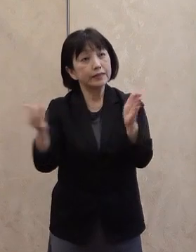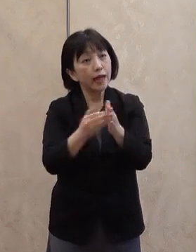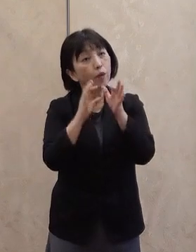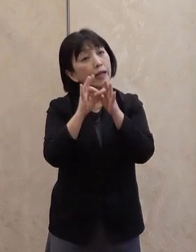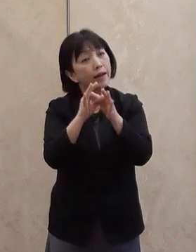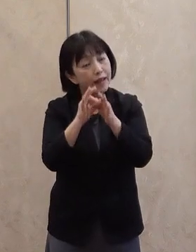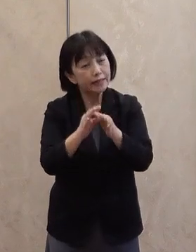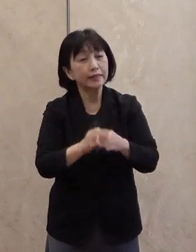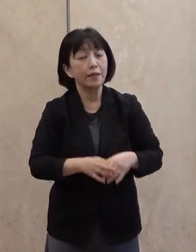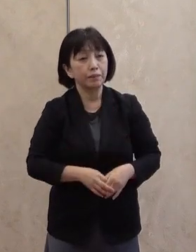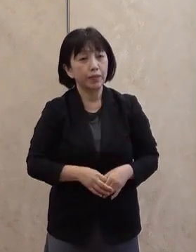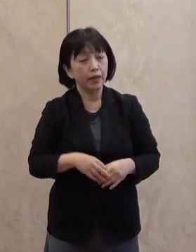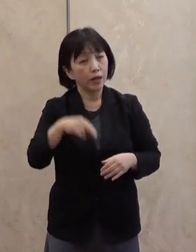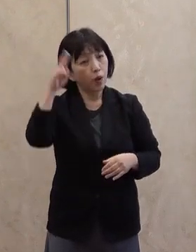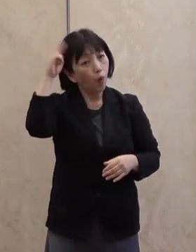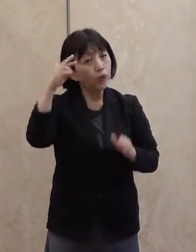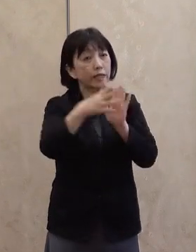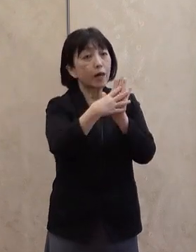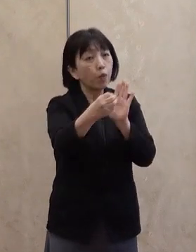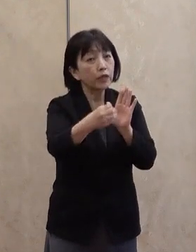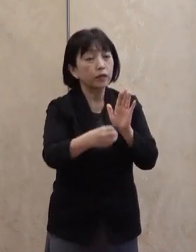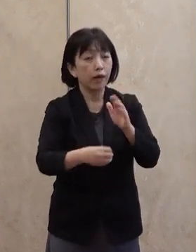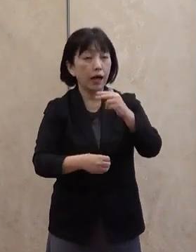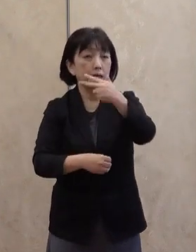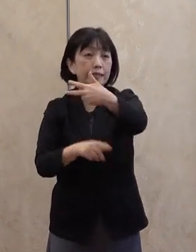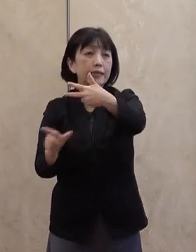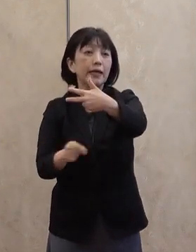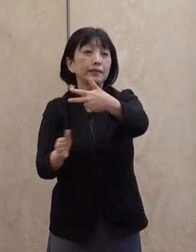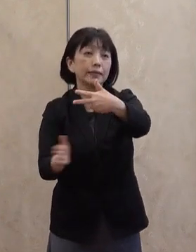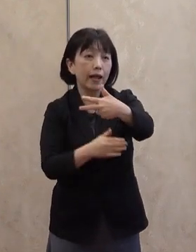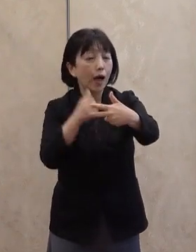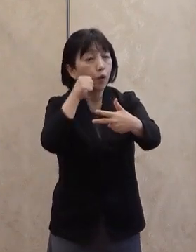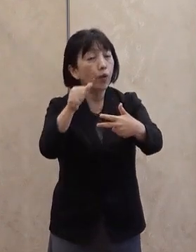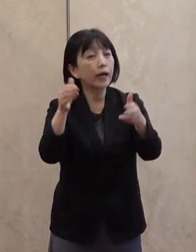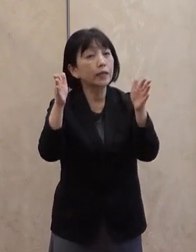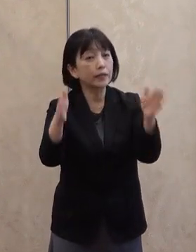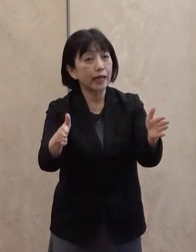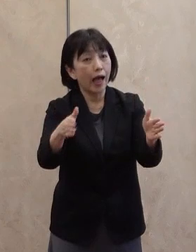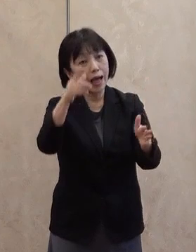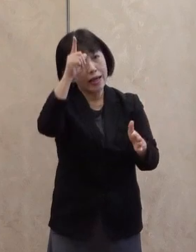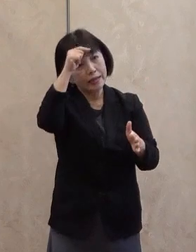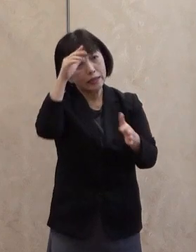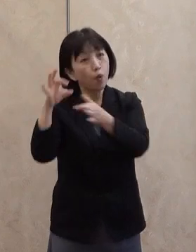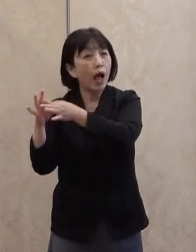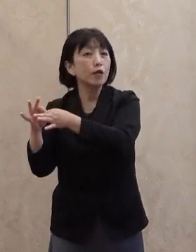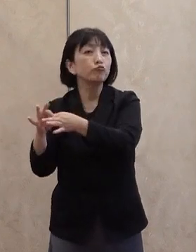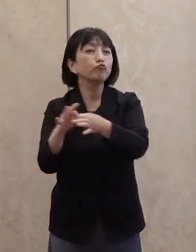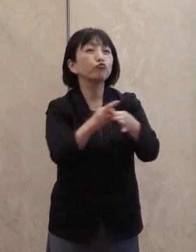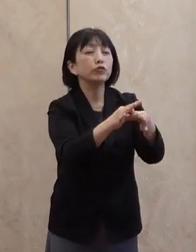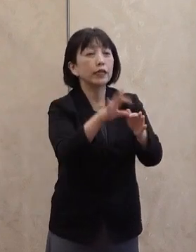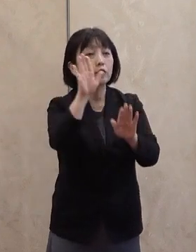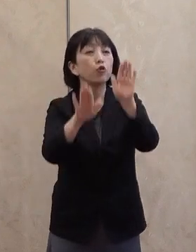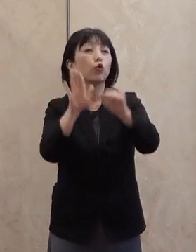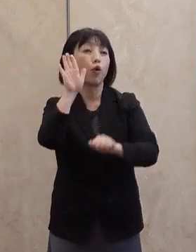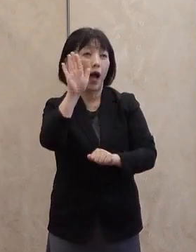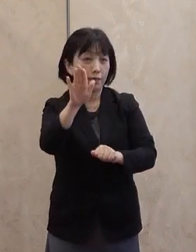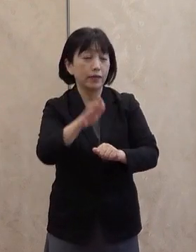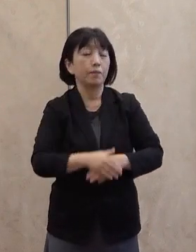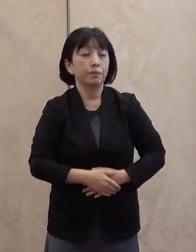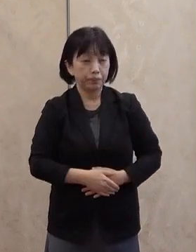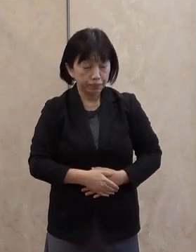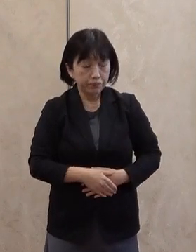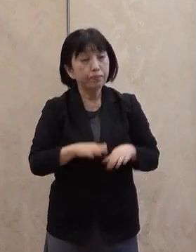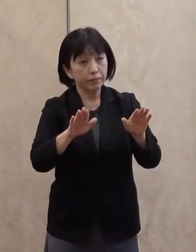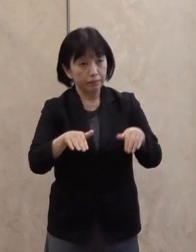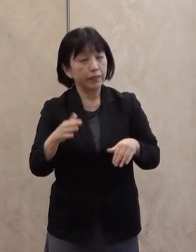えばあの大阪モデルで言いますと7月からその、まあ、5ヶ月ほどその黄色信号が続いていた状態があったり、例えばあ